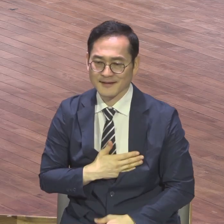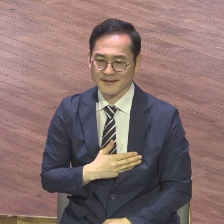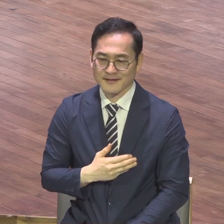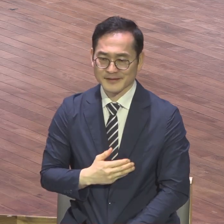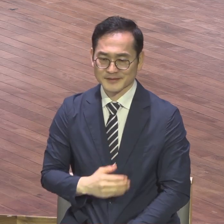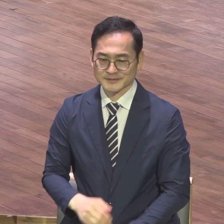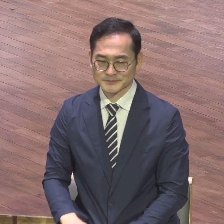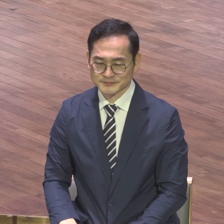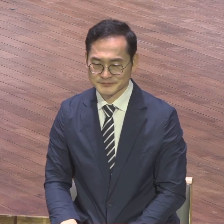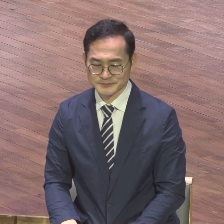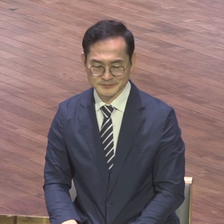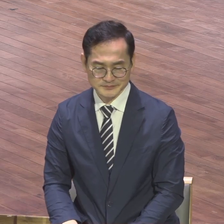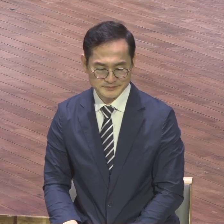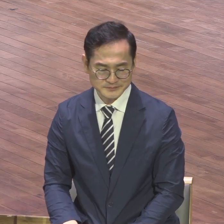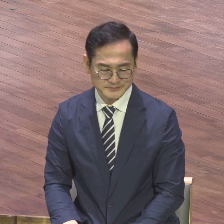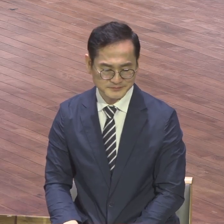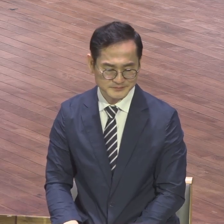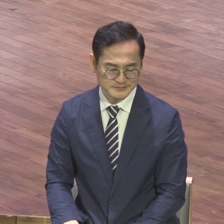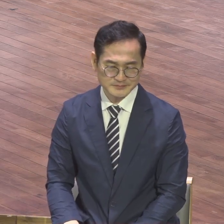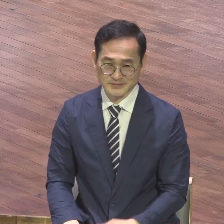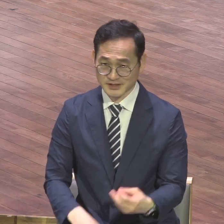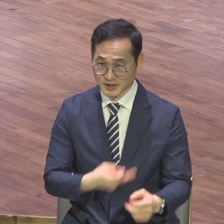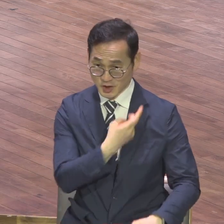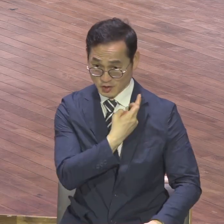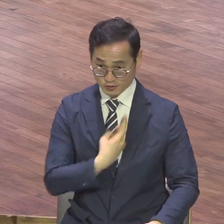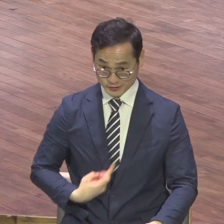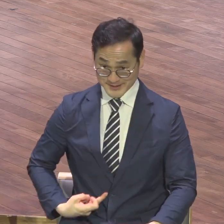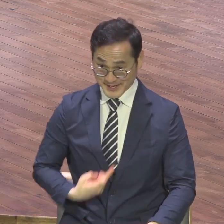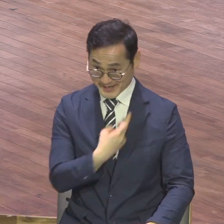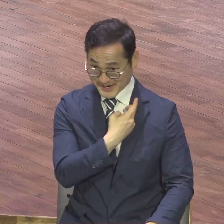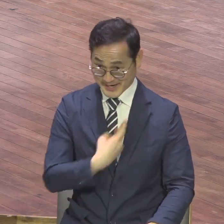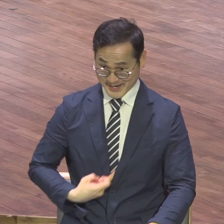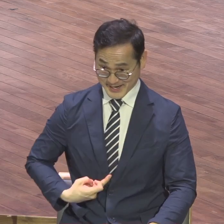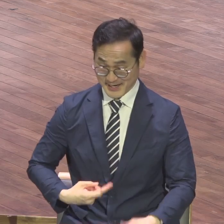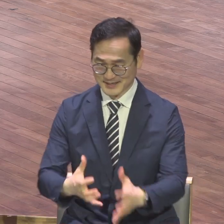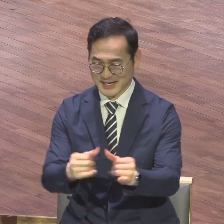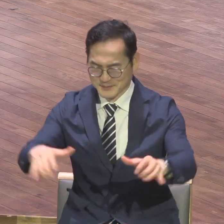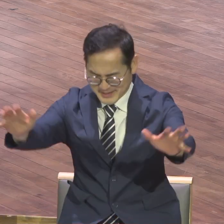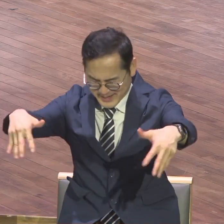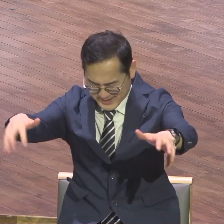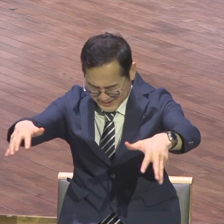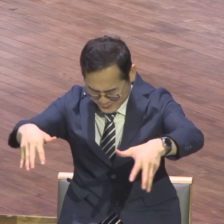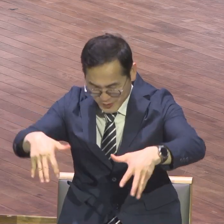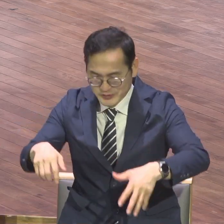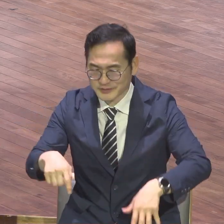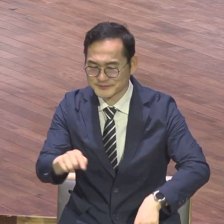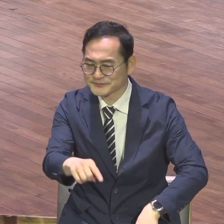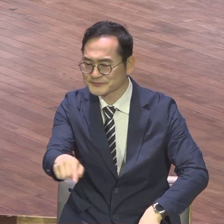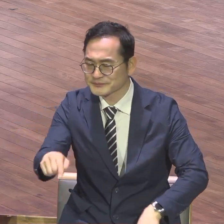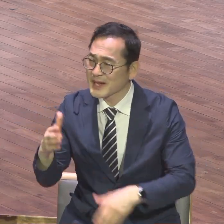2절 봅니다. 열두 사도가 우리 모든 제자를 불러 이르되 우리가 하나님의 말씀을